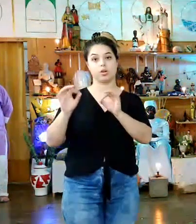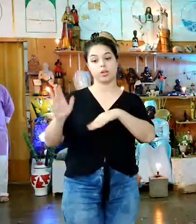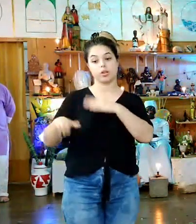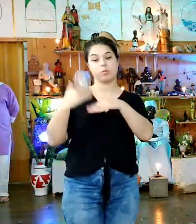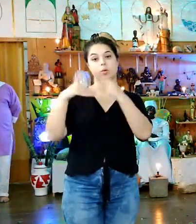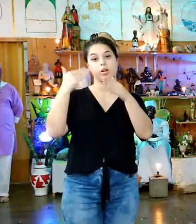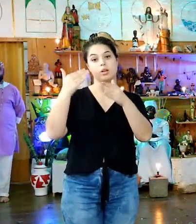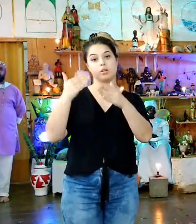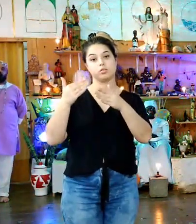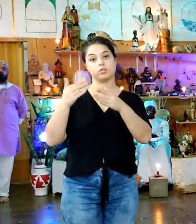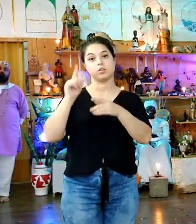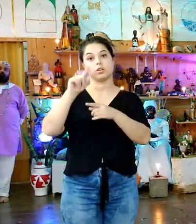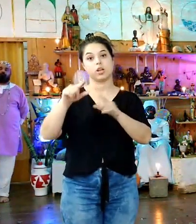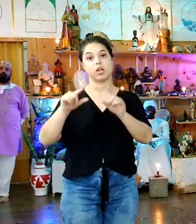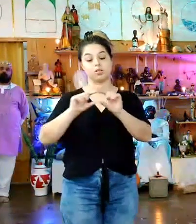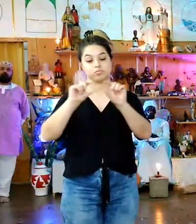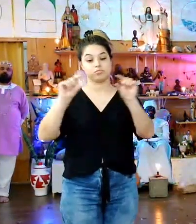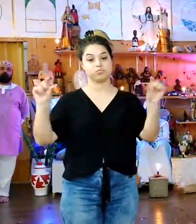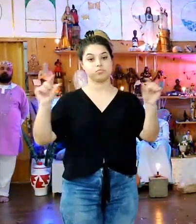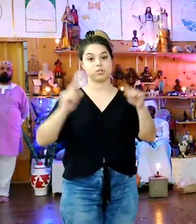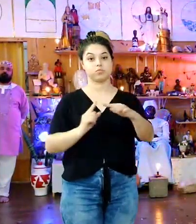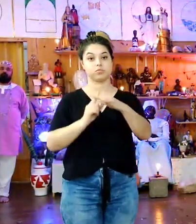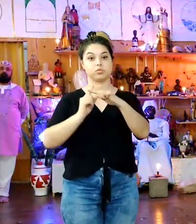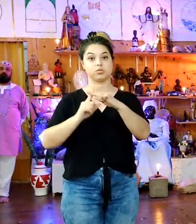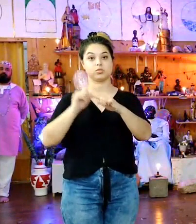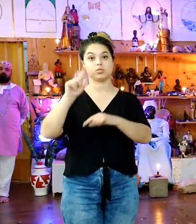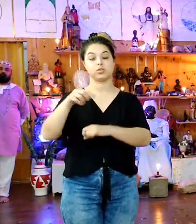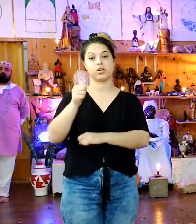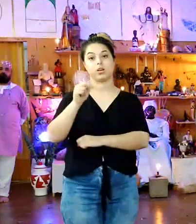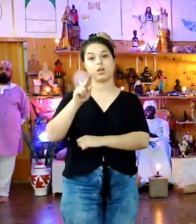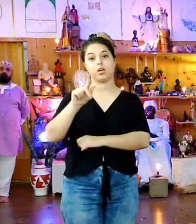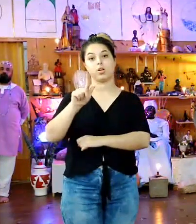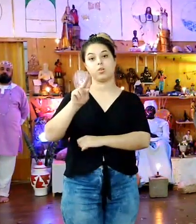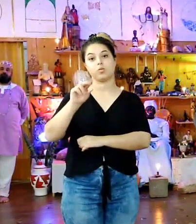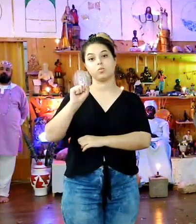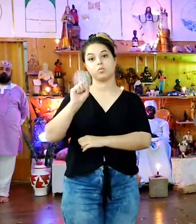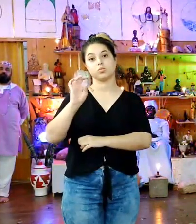progresso. O lema do positivismo, a partir de Auguste Comte, diz